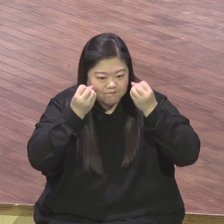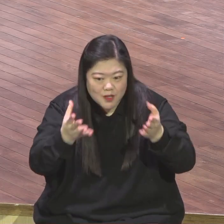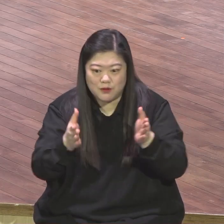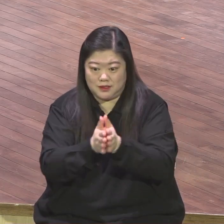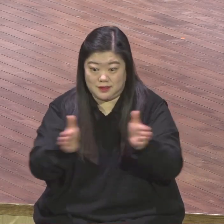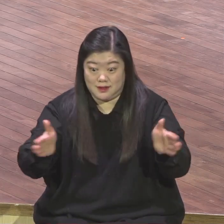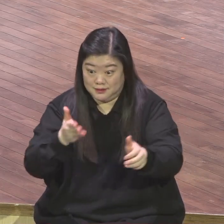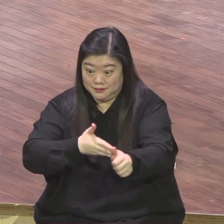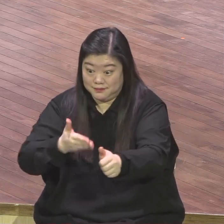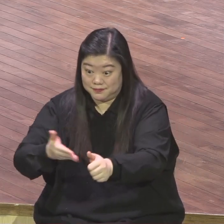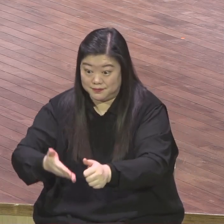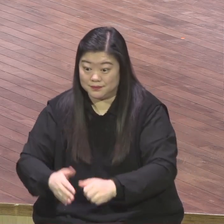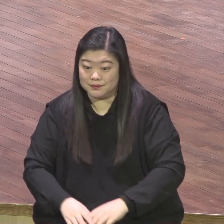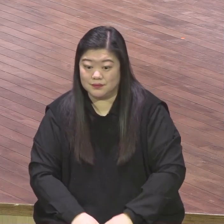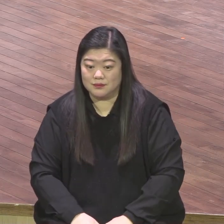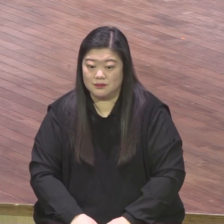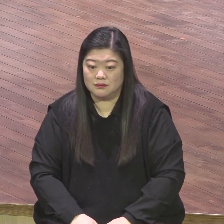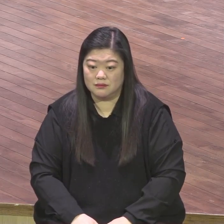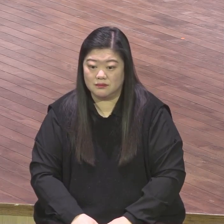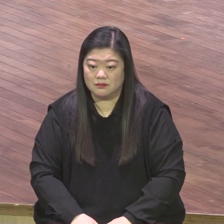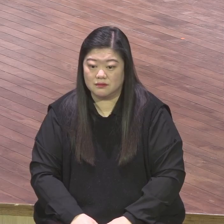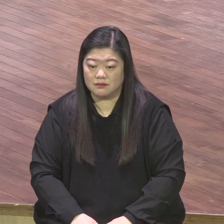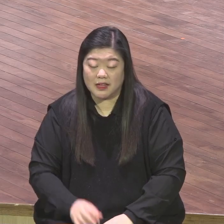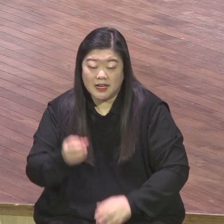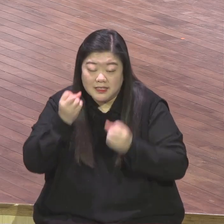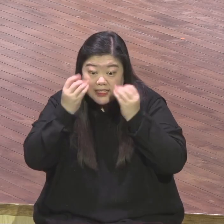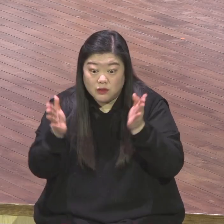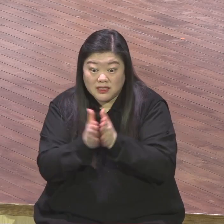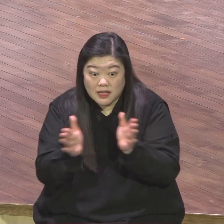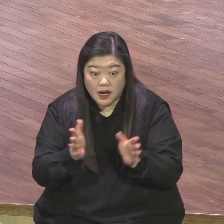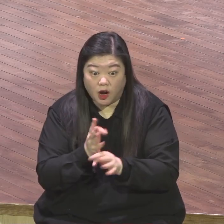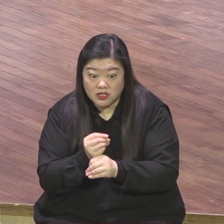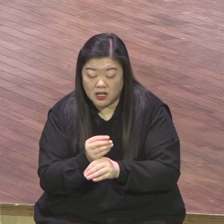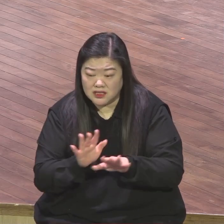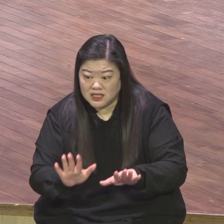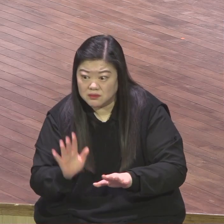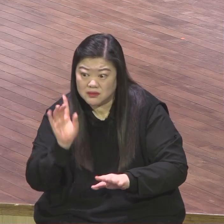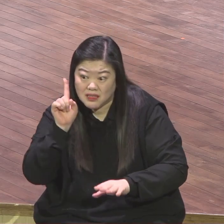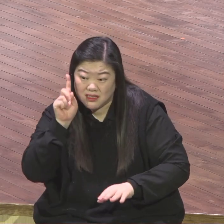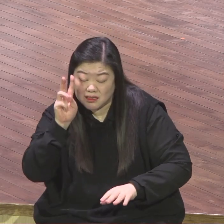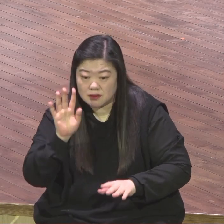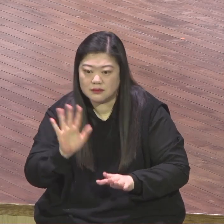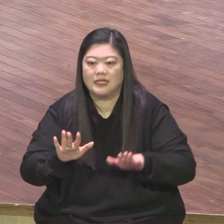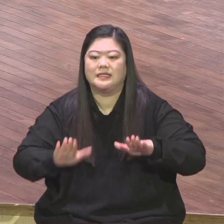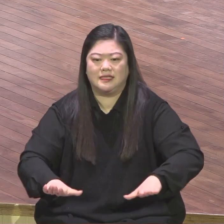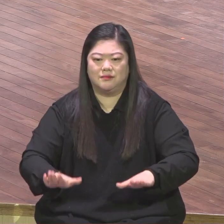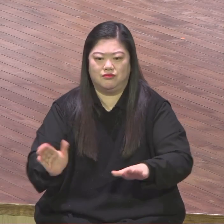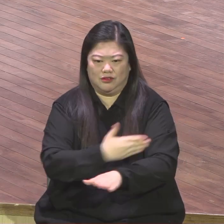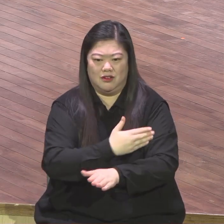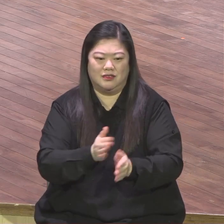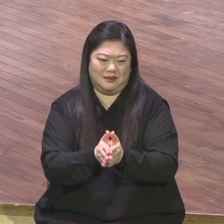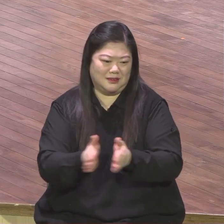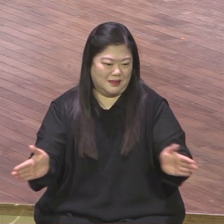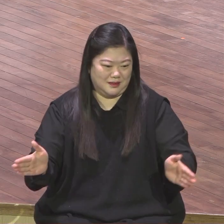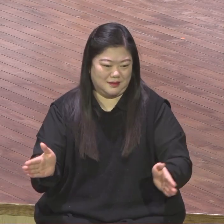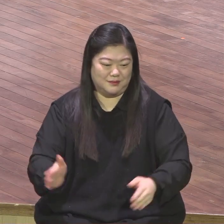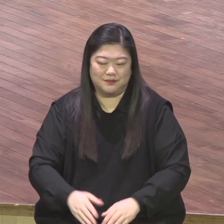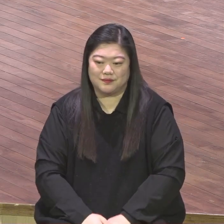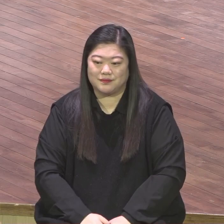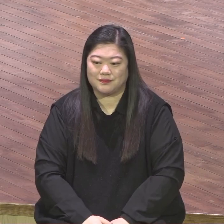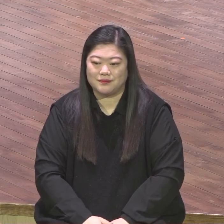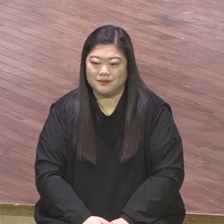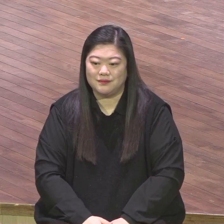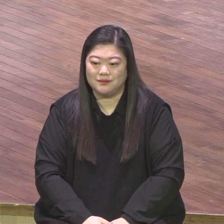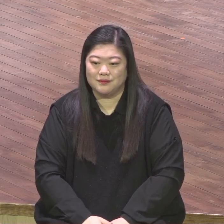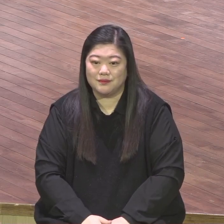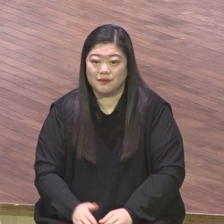결단하면 돼요. 오늘도 지금 결단하면 돼요. 그리고 잘 봐야 될 것이 하나님께서 우리를 부르신 본질을 붙잡아야 됩니다.